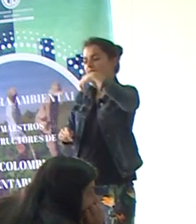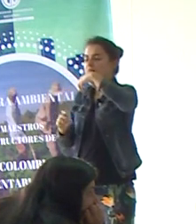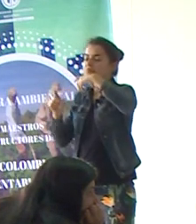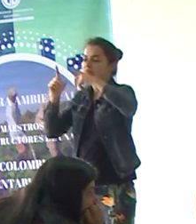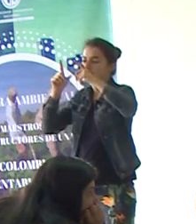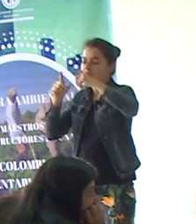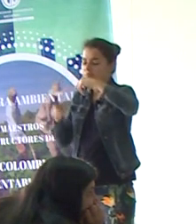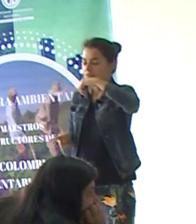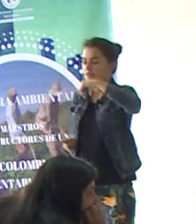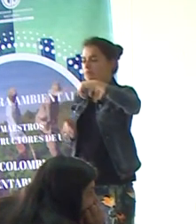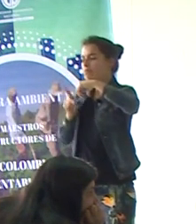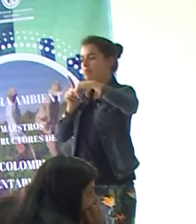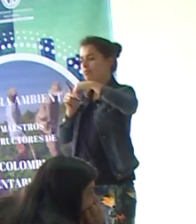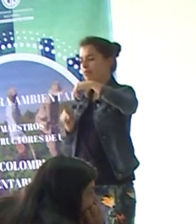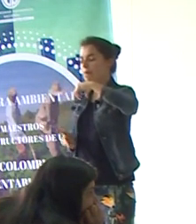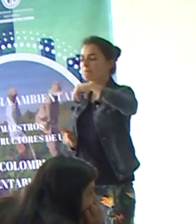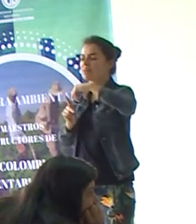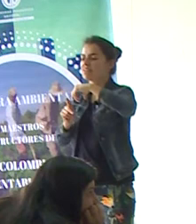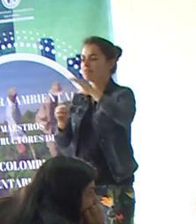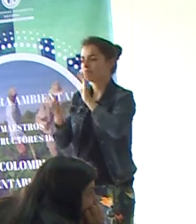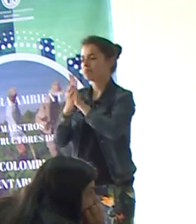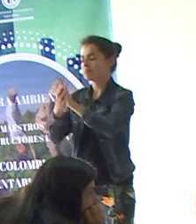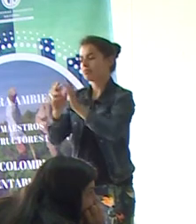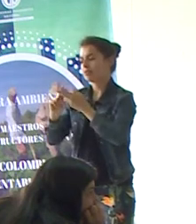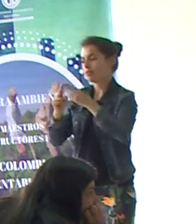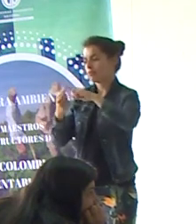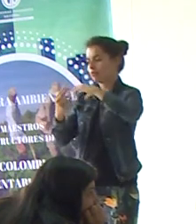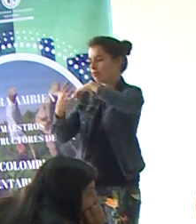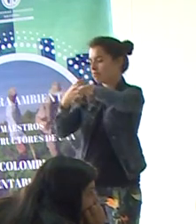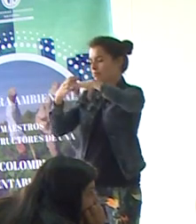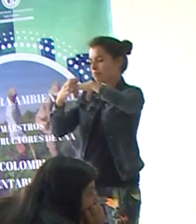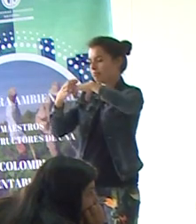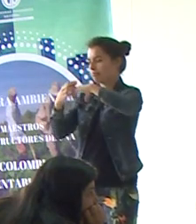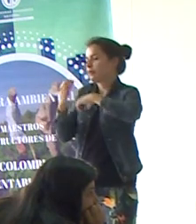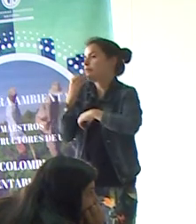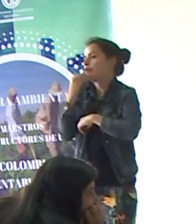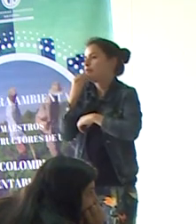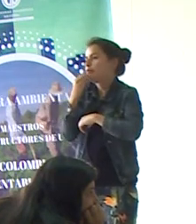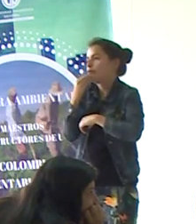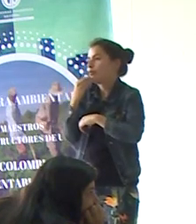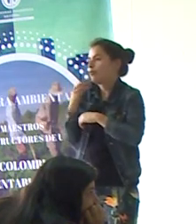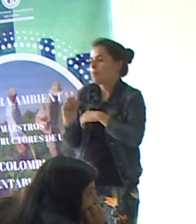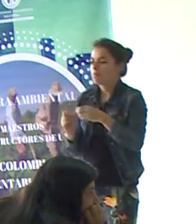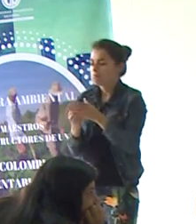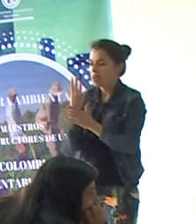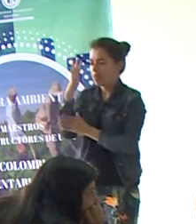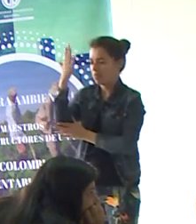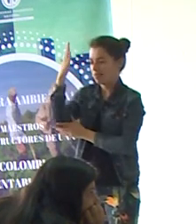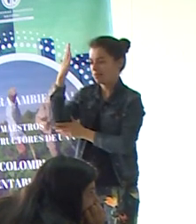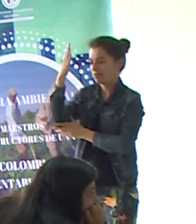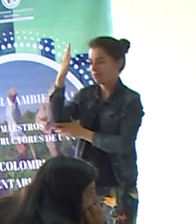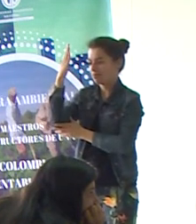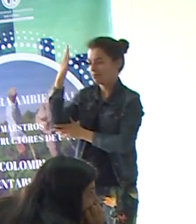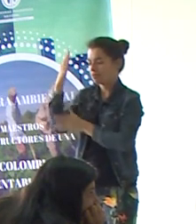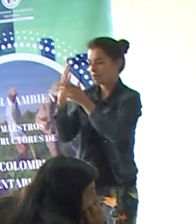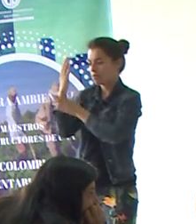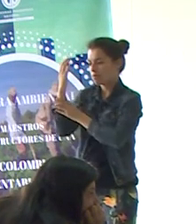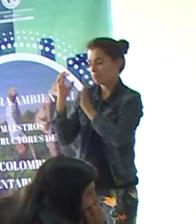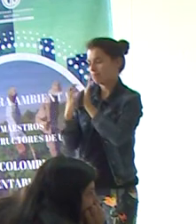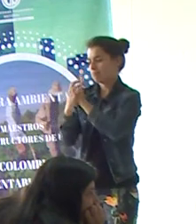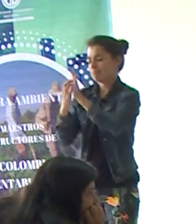planta lo que usted quiera yo aquí pondría una planta que esto es una planta según